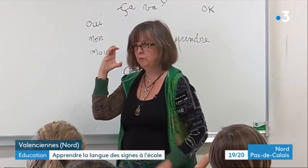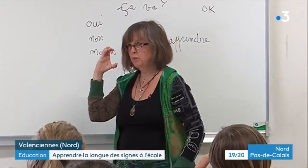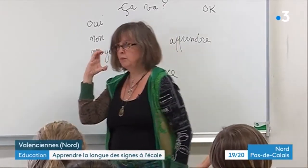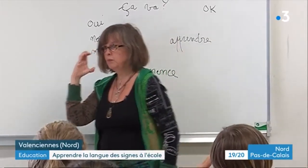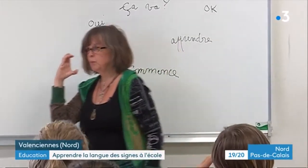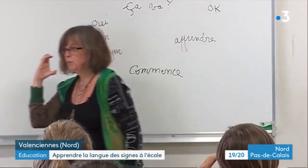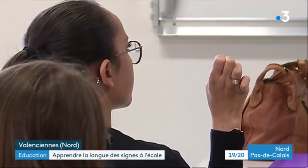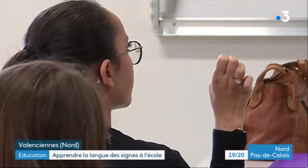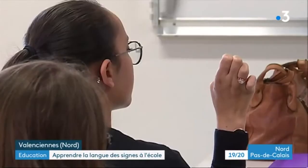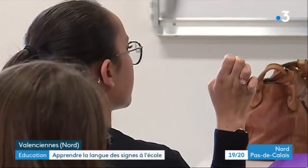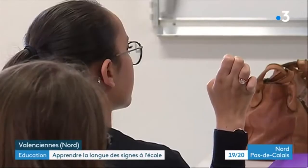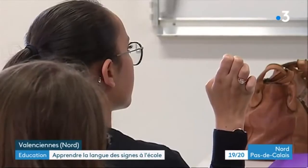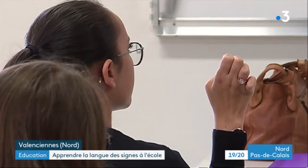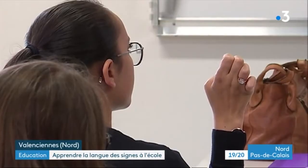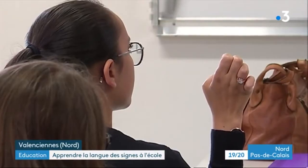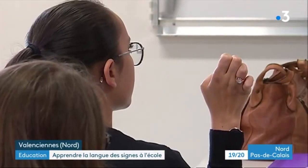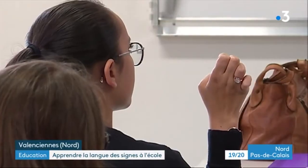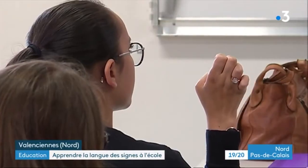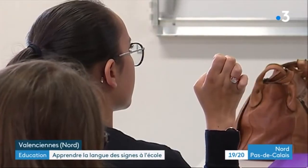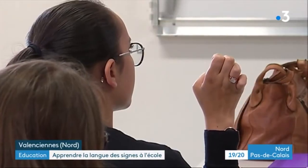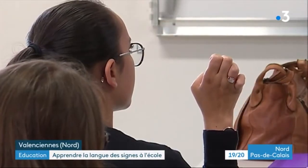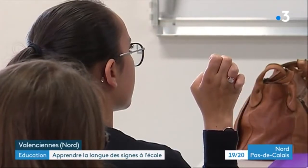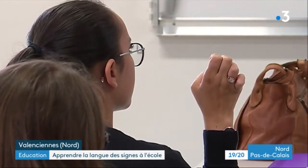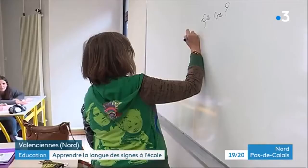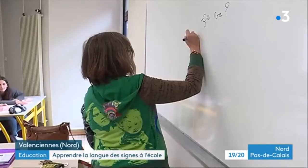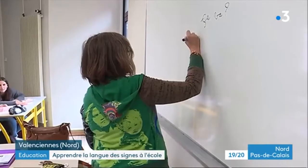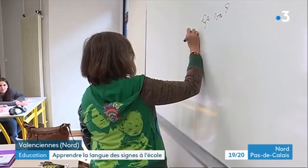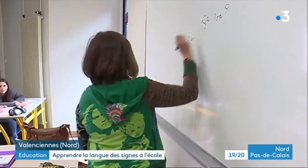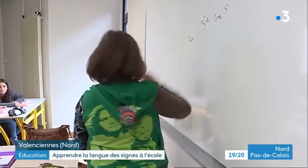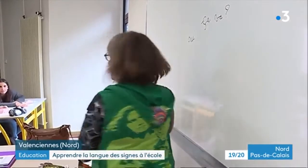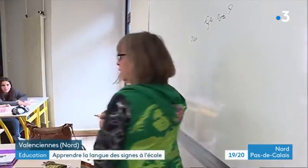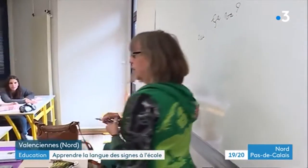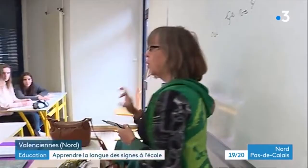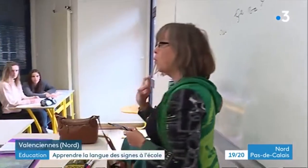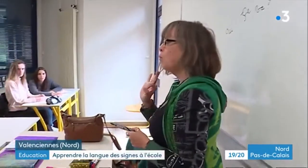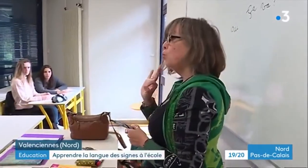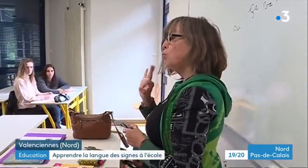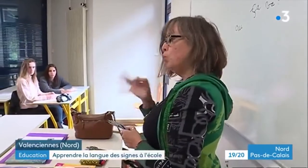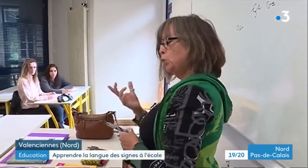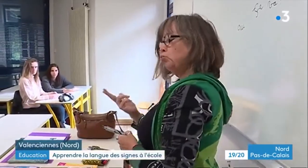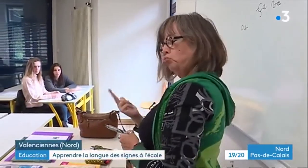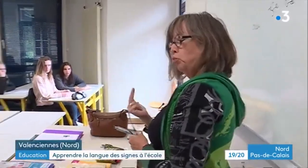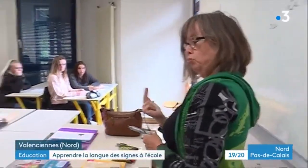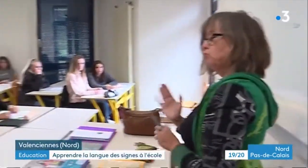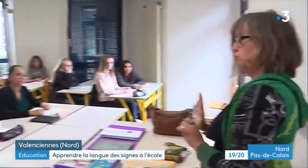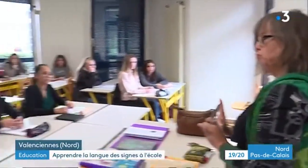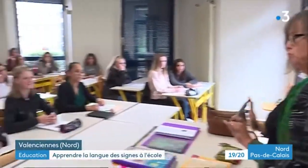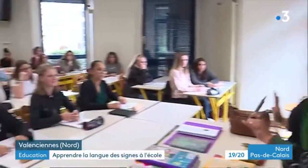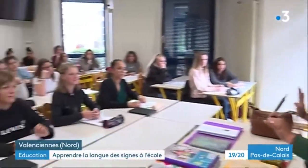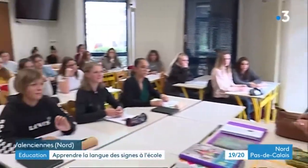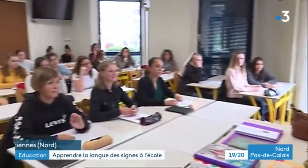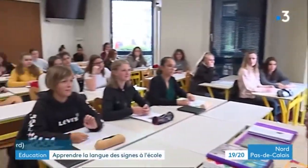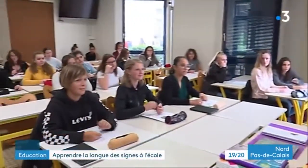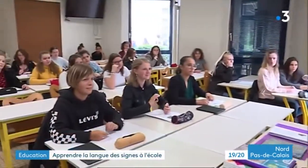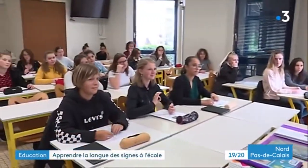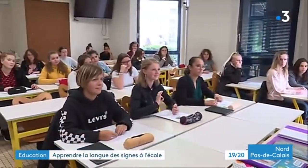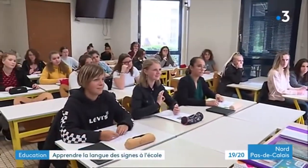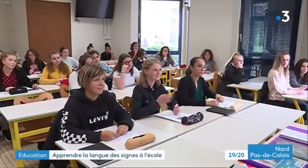Ce qui interpelle pendant ces cours, c'est le silence qui s'impose de lui-même. Parler en langue des signes demande en effet un maximum